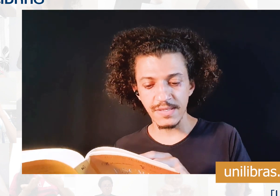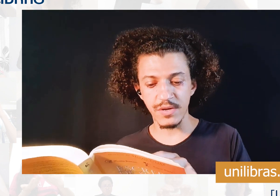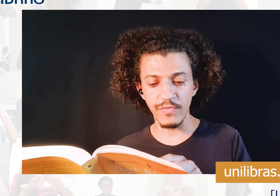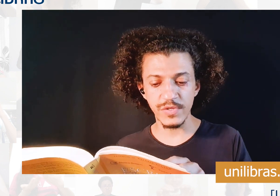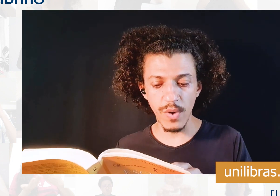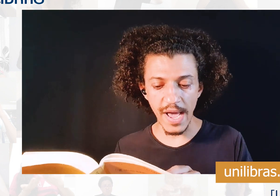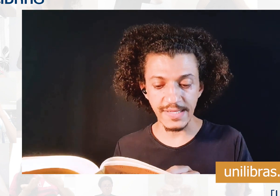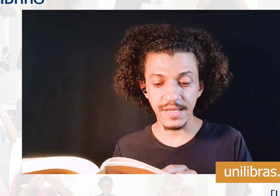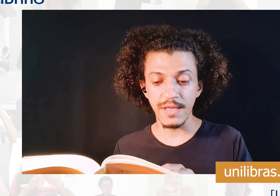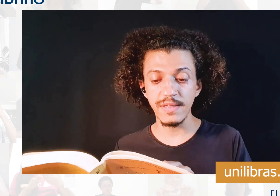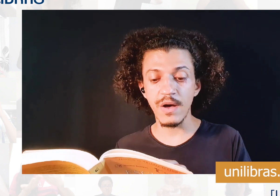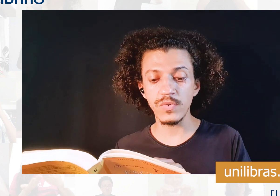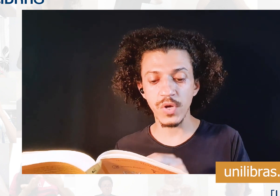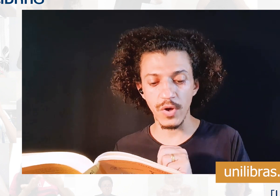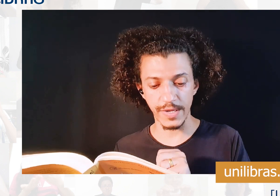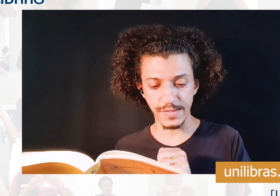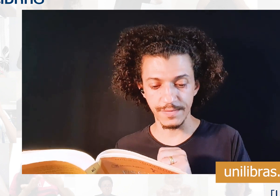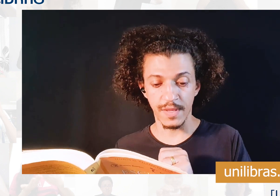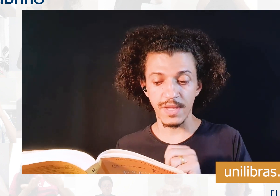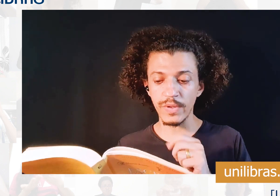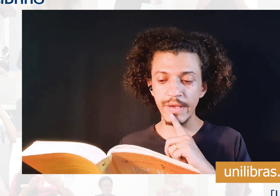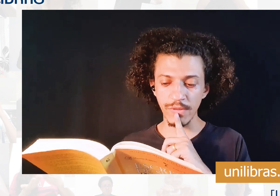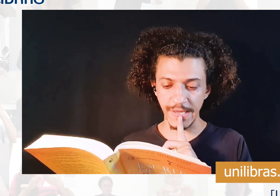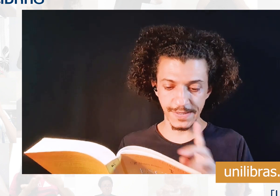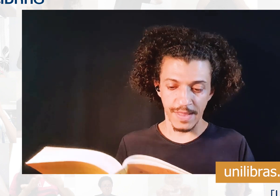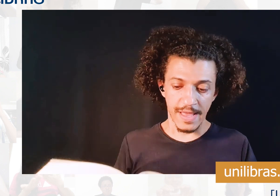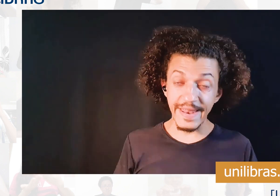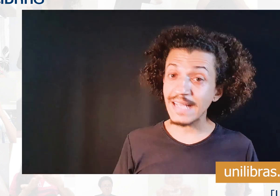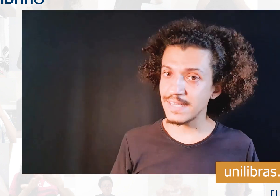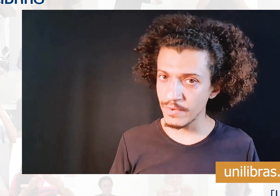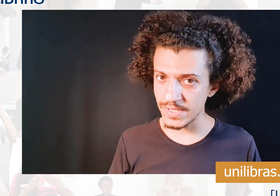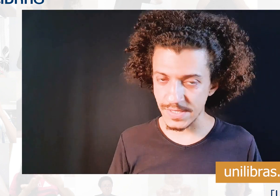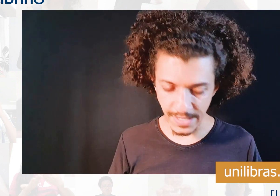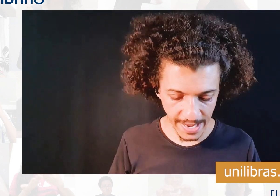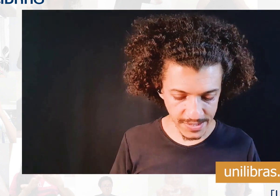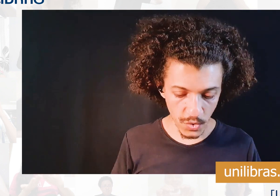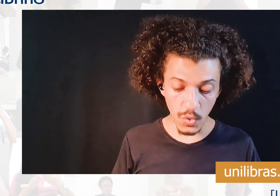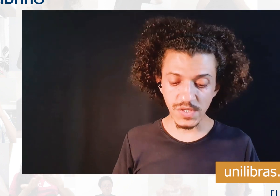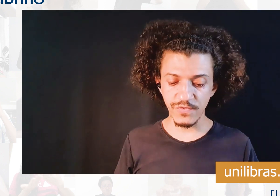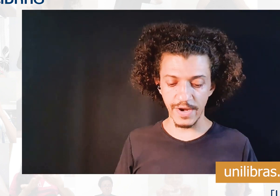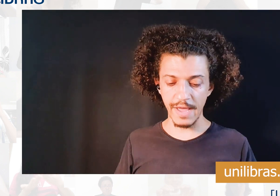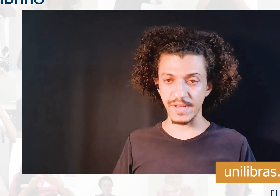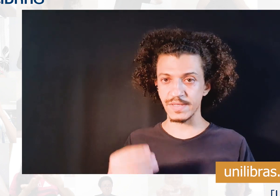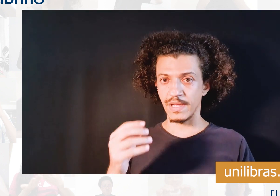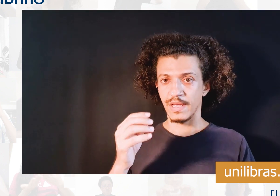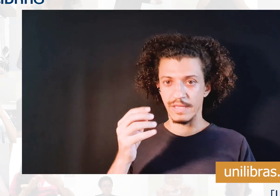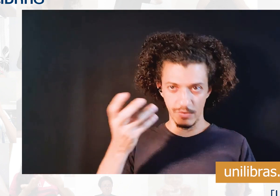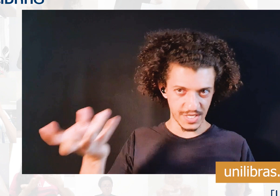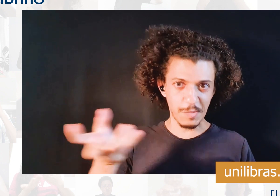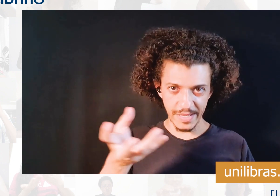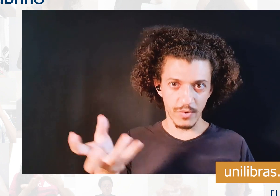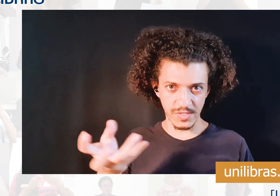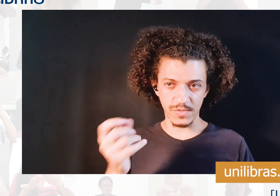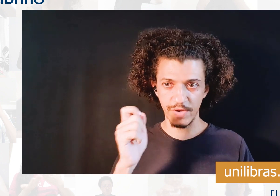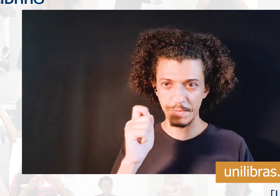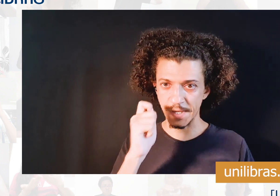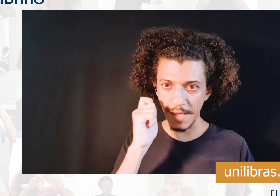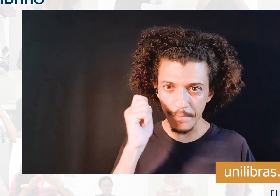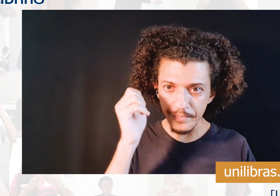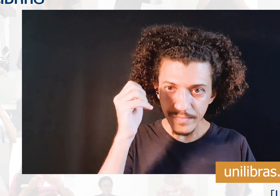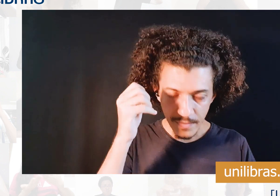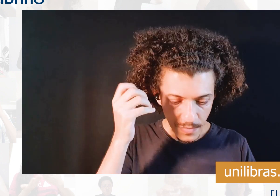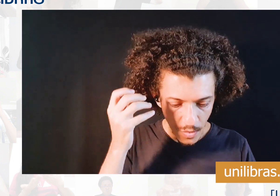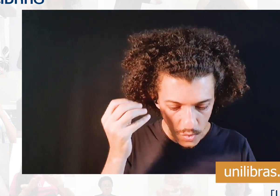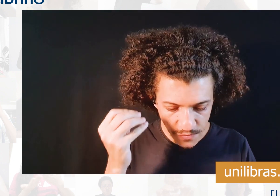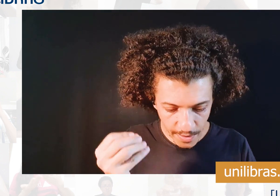fonemas são visuais, não sonoras. Então, o que acontece? Nas línguas de sinais, os fonemas, que eu já expliquei o que são os fonemas